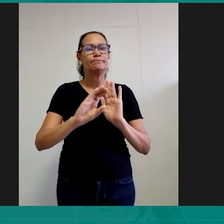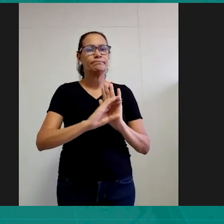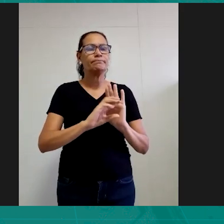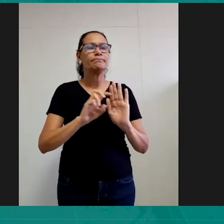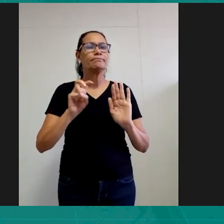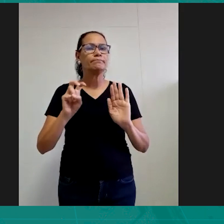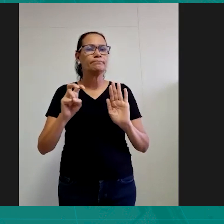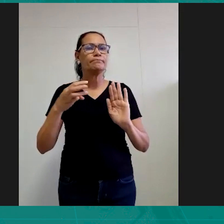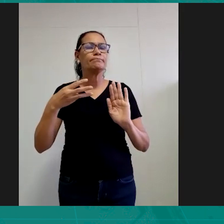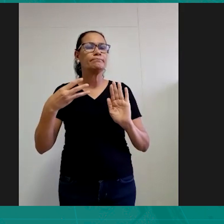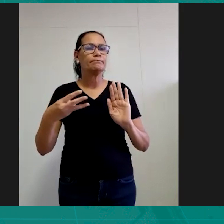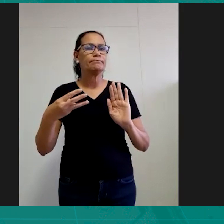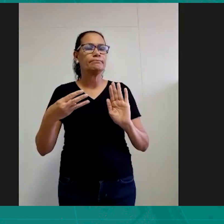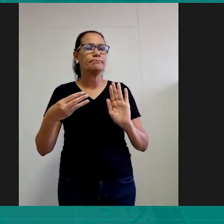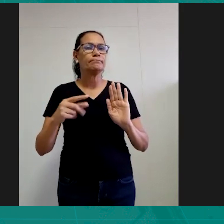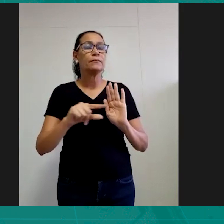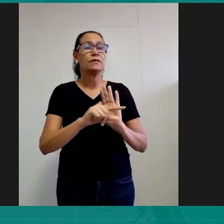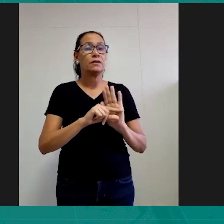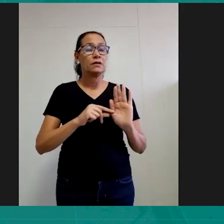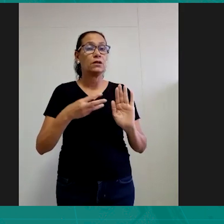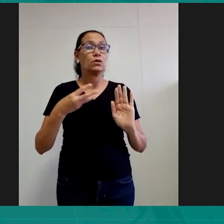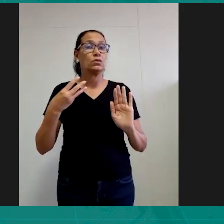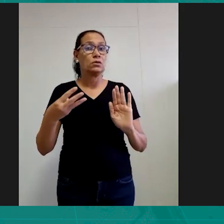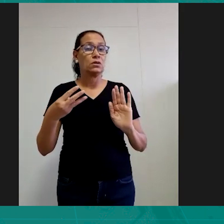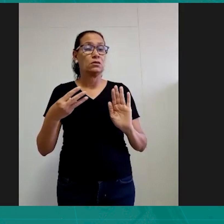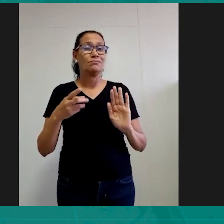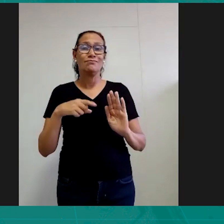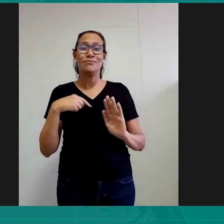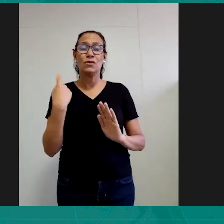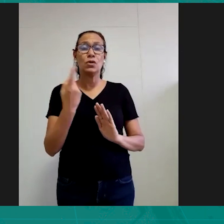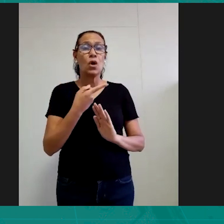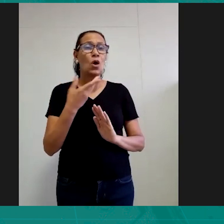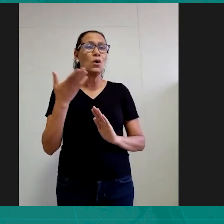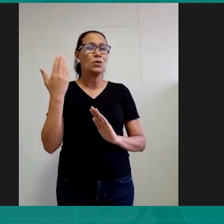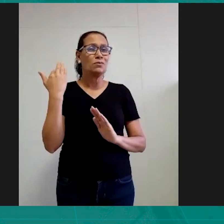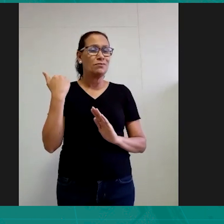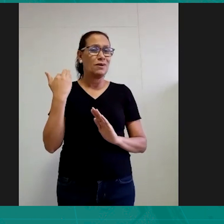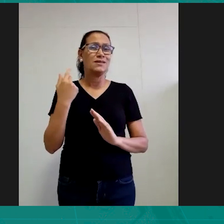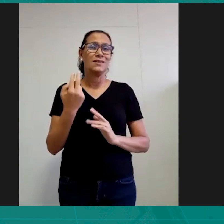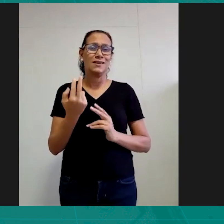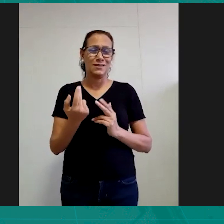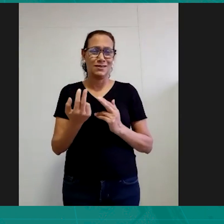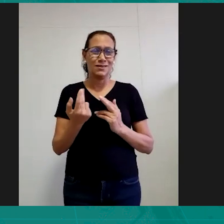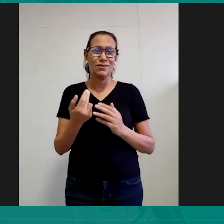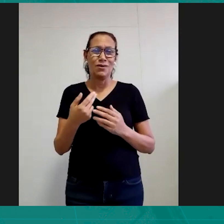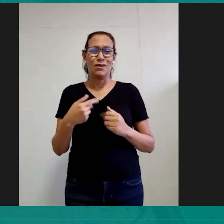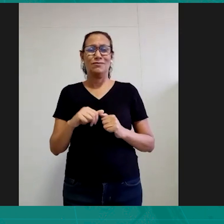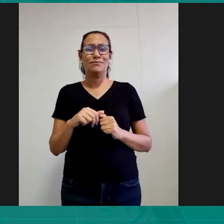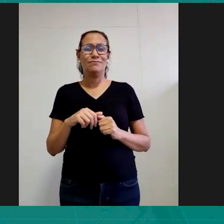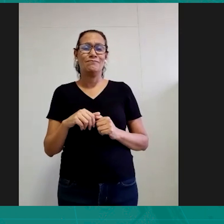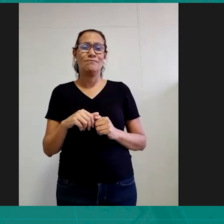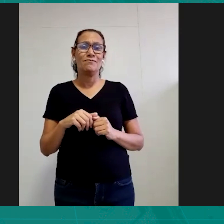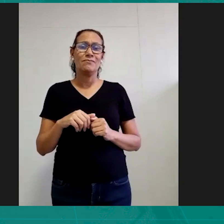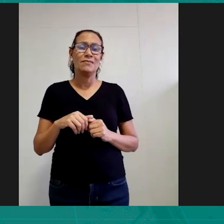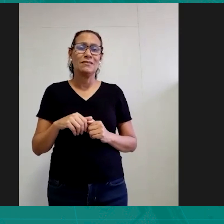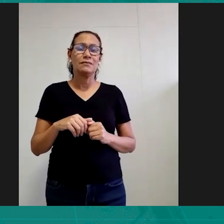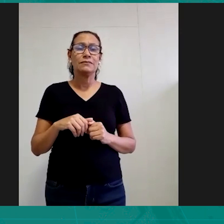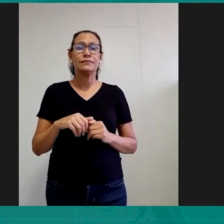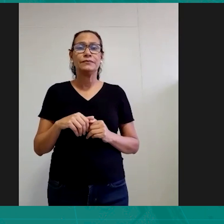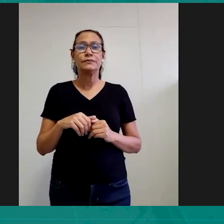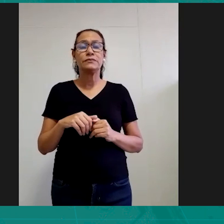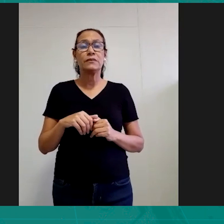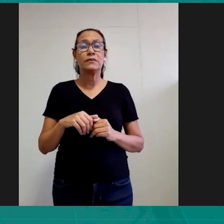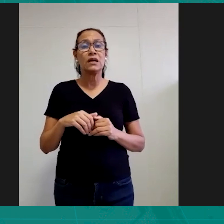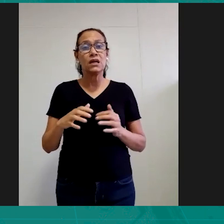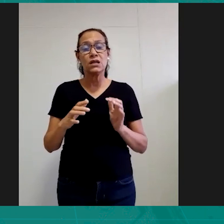Isaías 53, já li, né, isso. 53, versículo 7. Ele foi oprimido e humilhado, mas